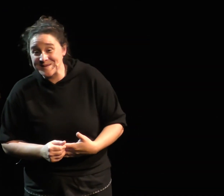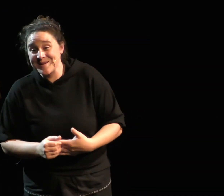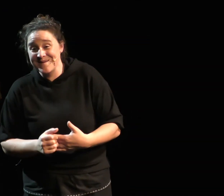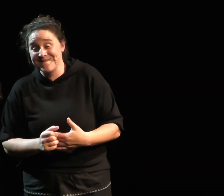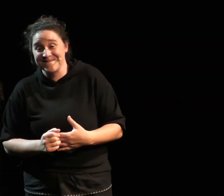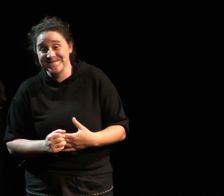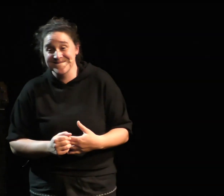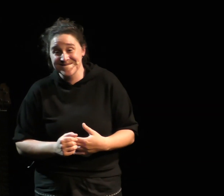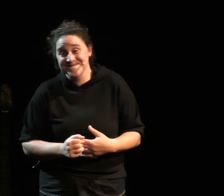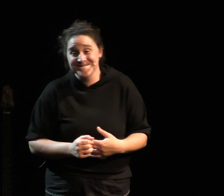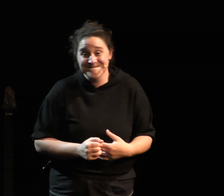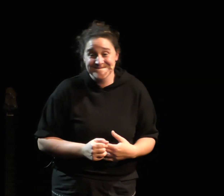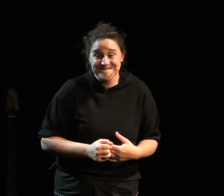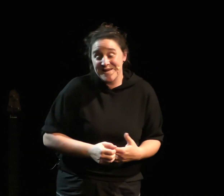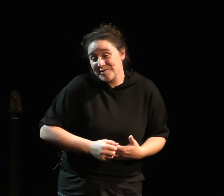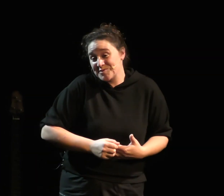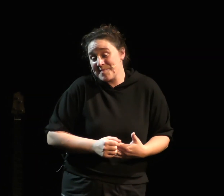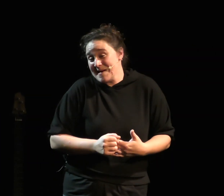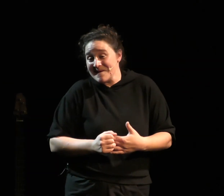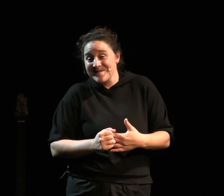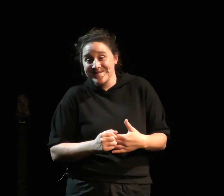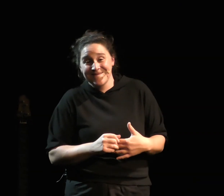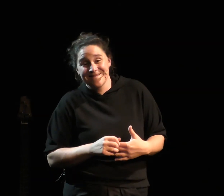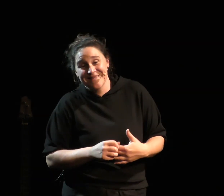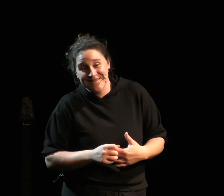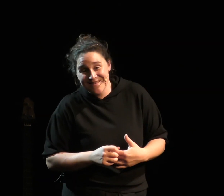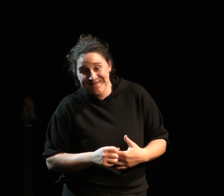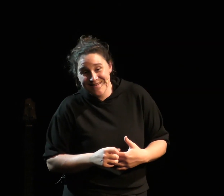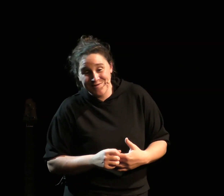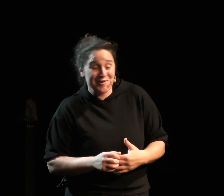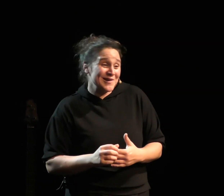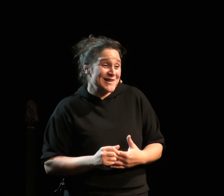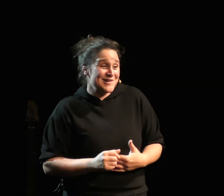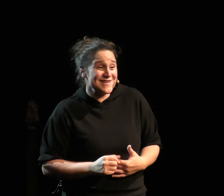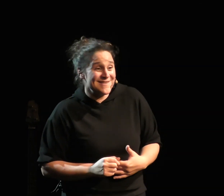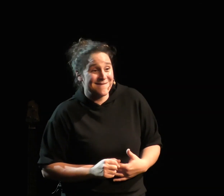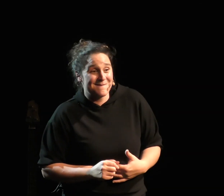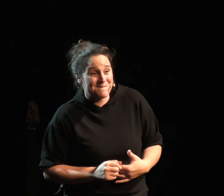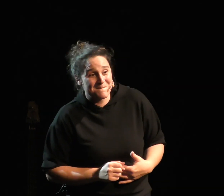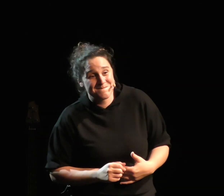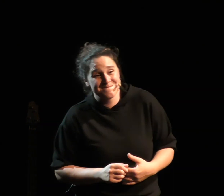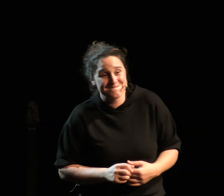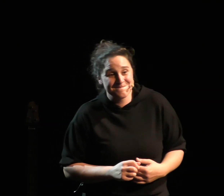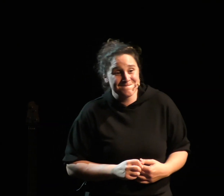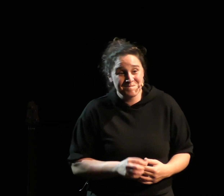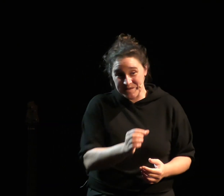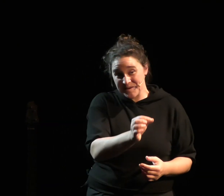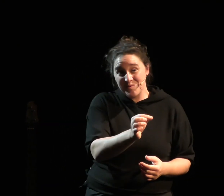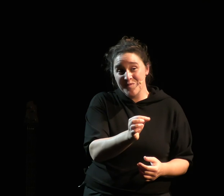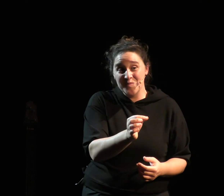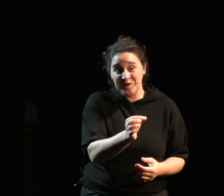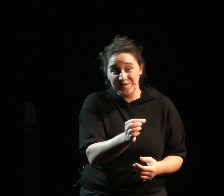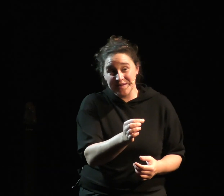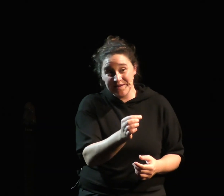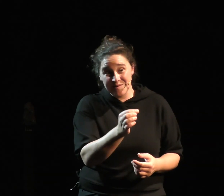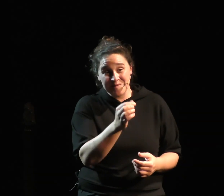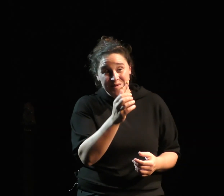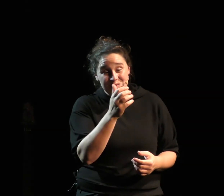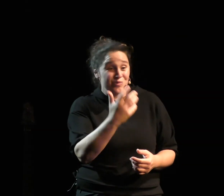baiser, alors je pars, le cœur léger, mais simplement pour éviter que le